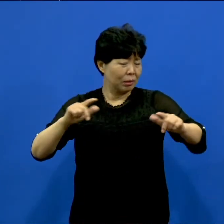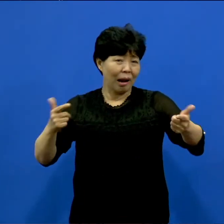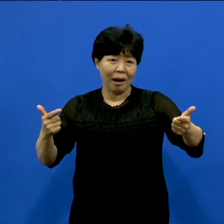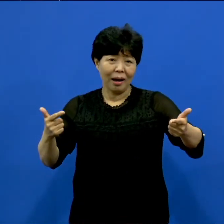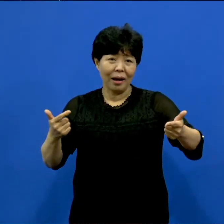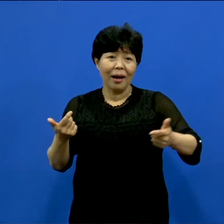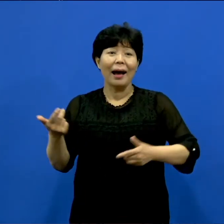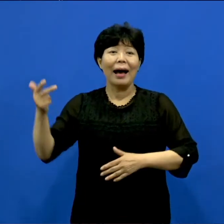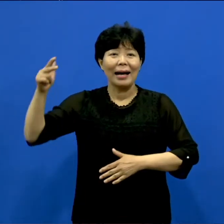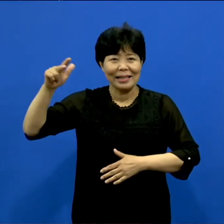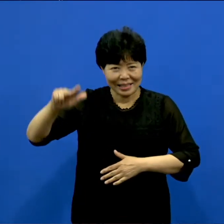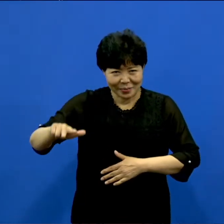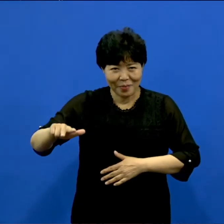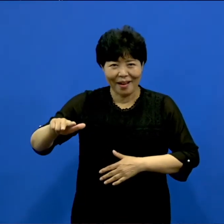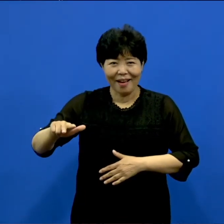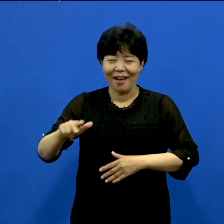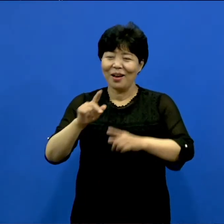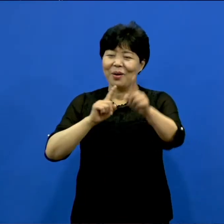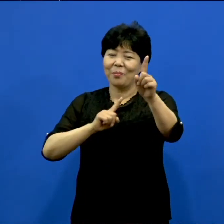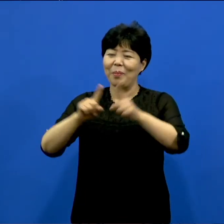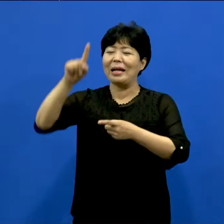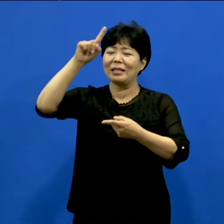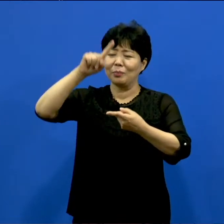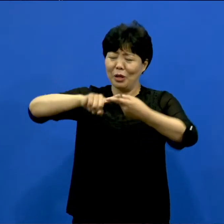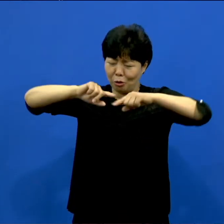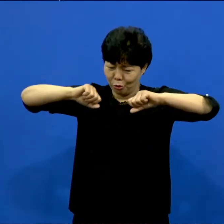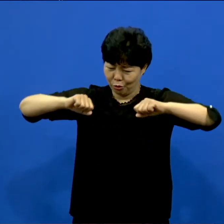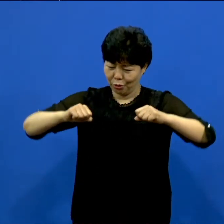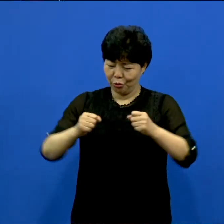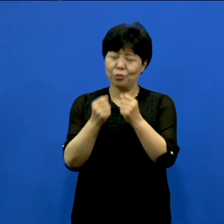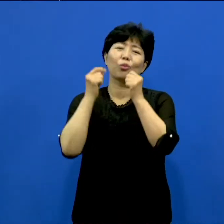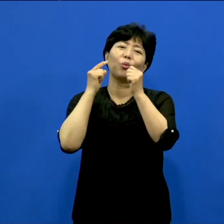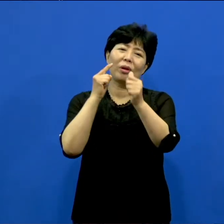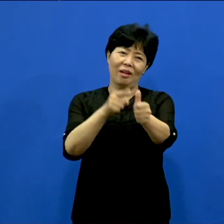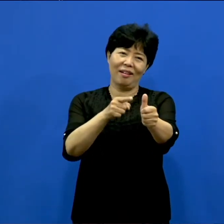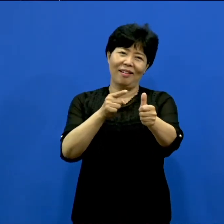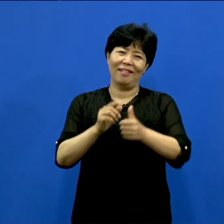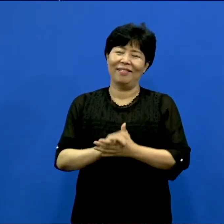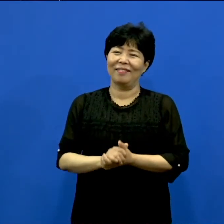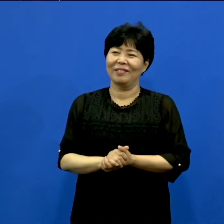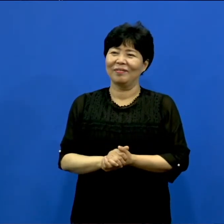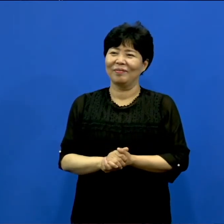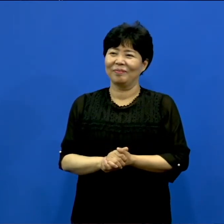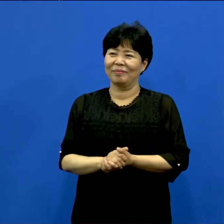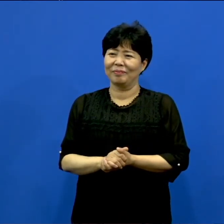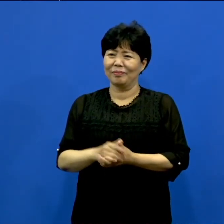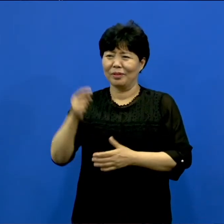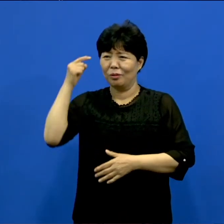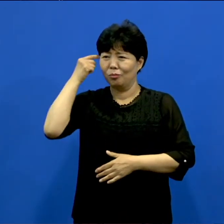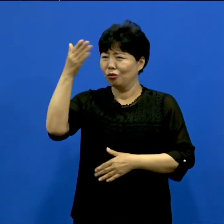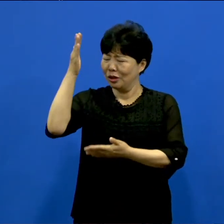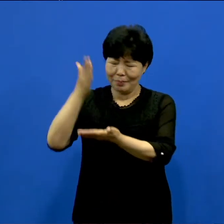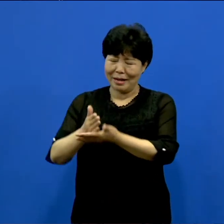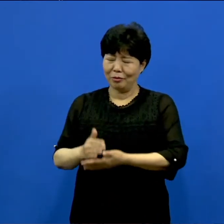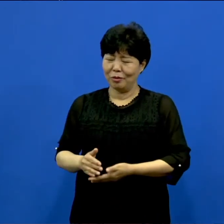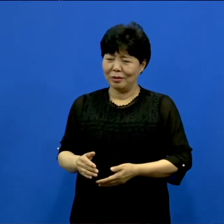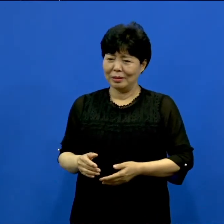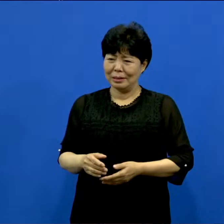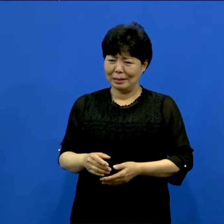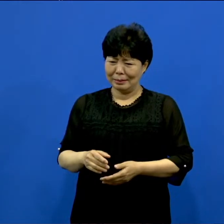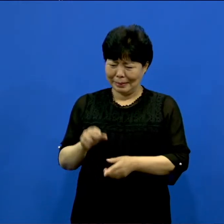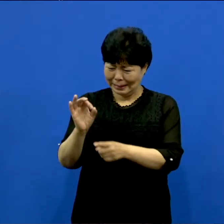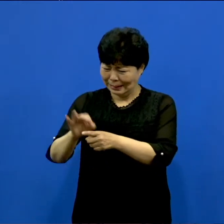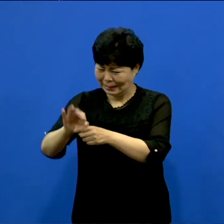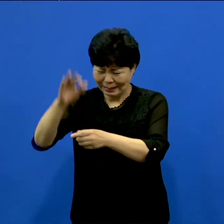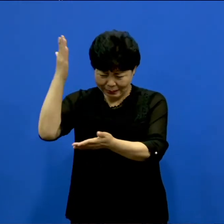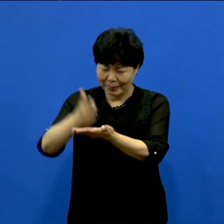너희들의 상식과 지식보다 하나님의 말씀이 더 위에 있어. 그 말씀 그대로 해. 따지지도 묻지도 말고 해. 이 말이 있는 거예요.